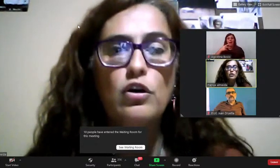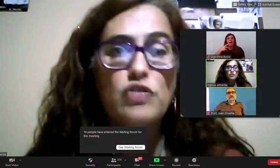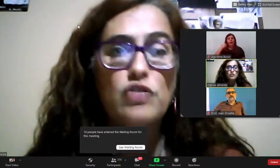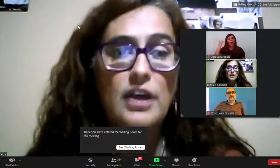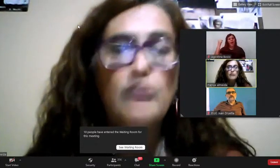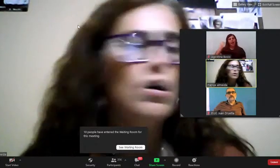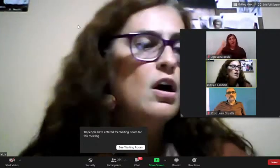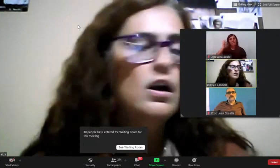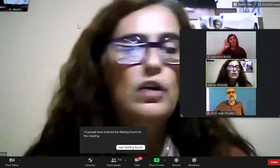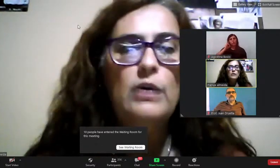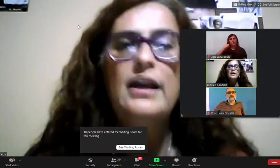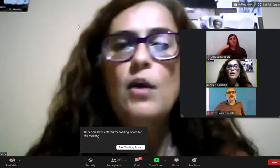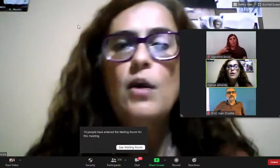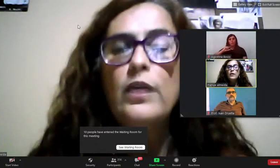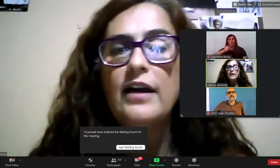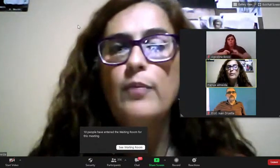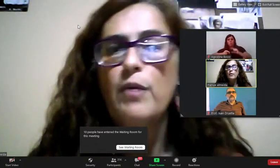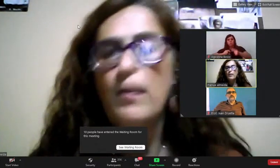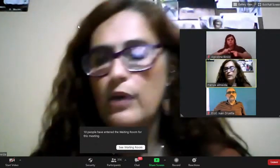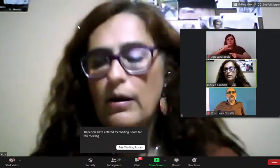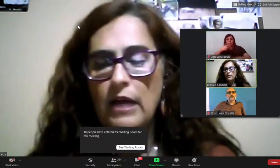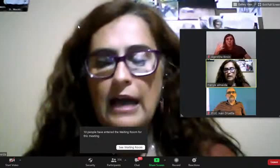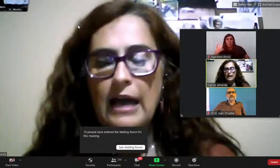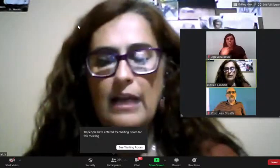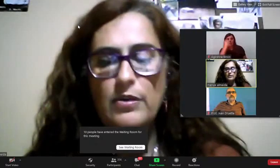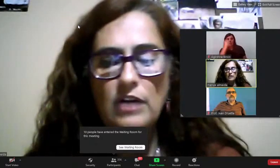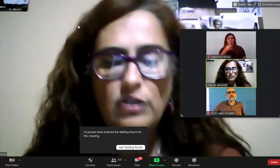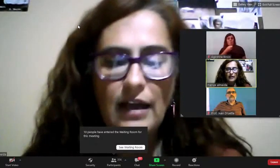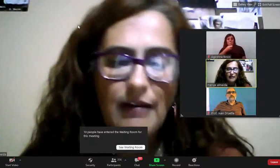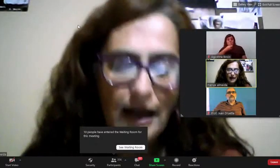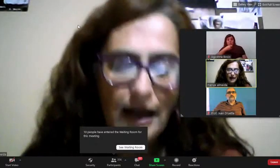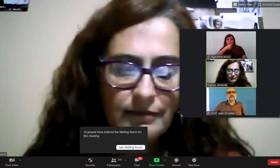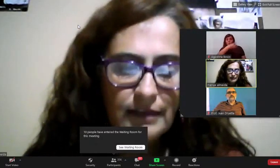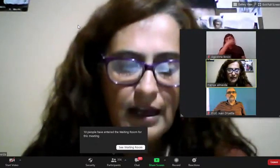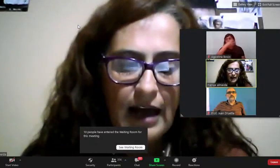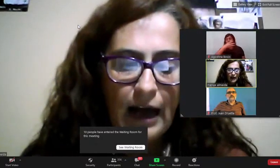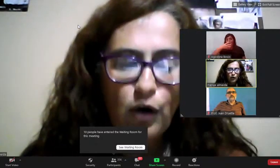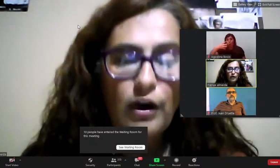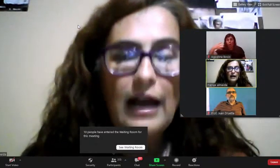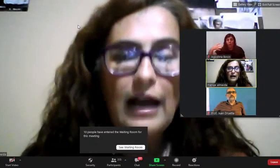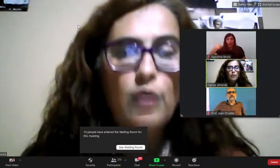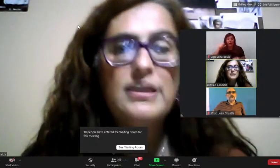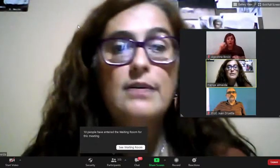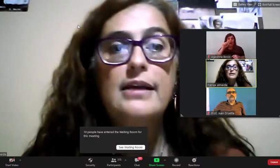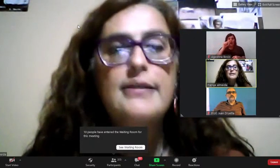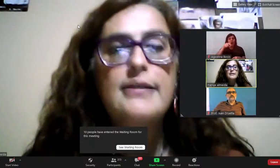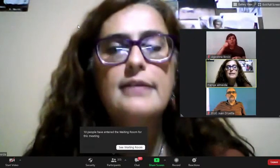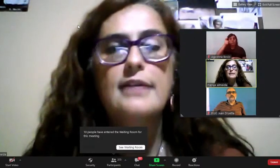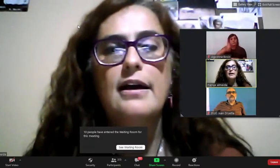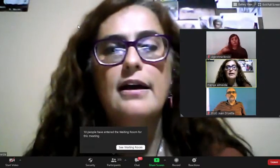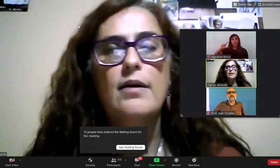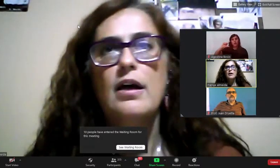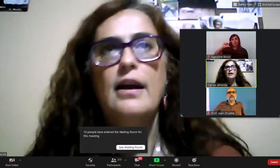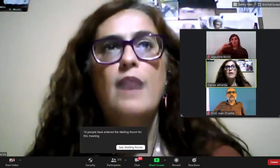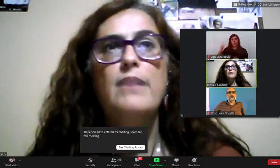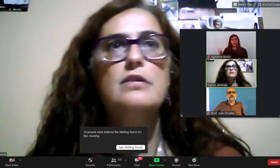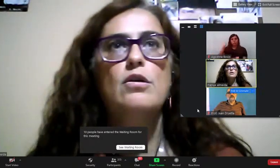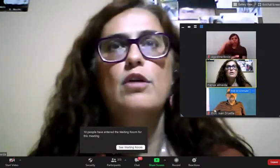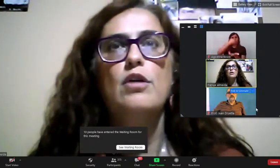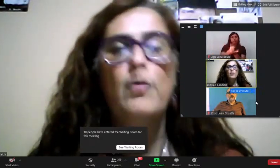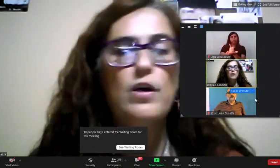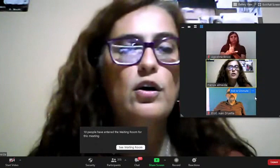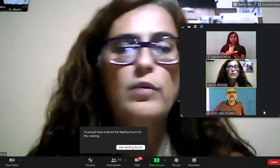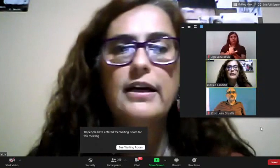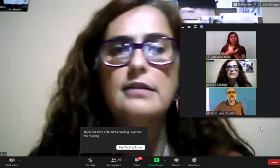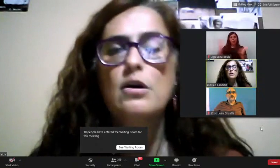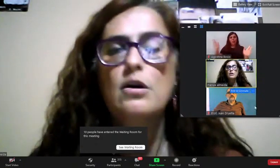fueron consiguiendo. Lo de la UNER es un ejemplo más, pero las personas sordas han logrado visibilizarse en el espacio